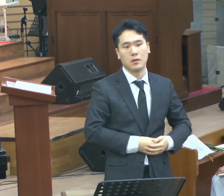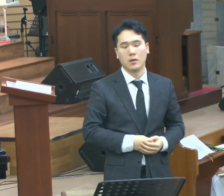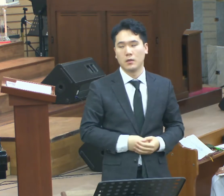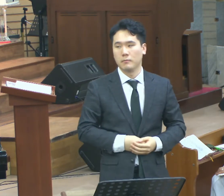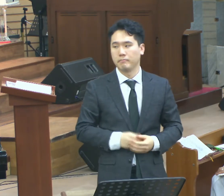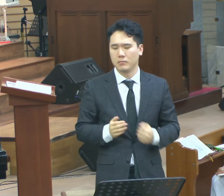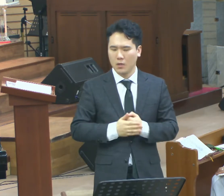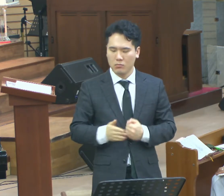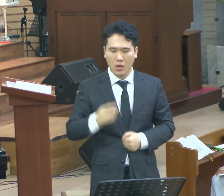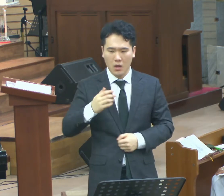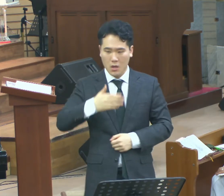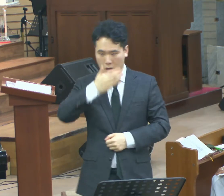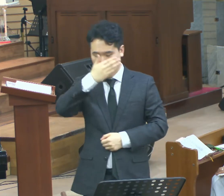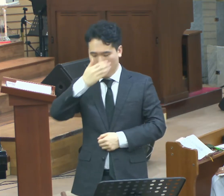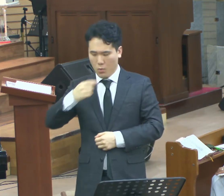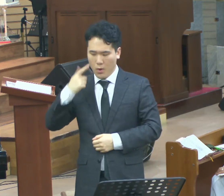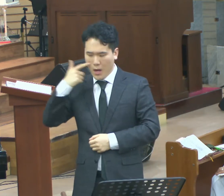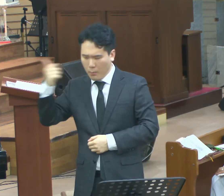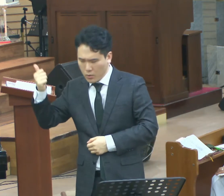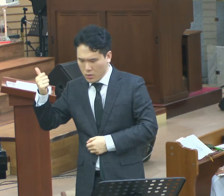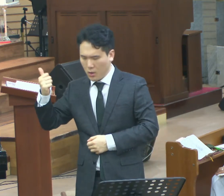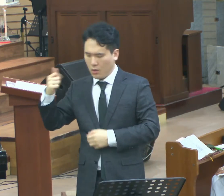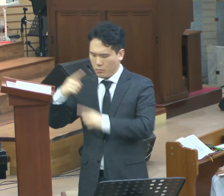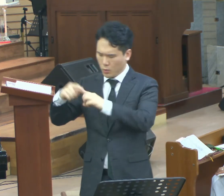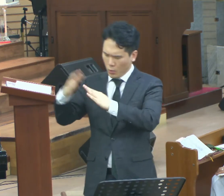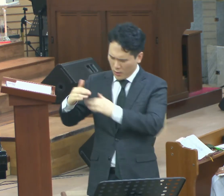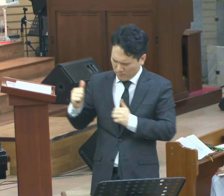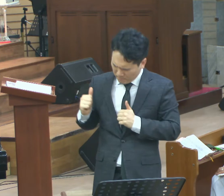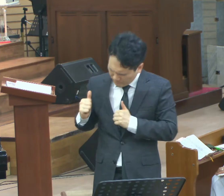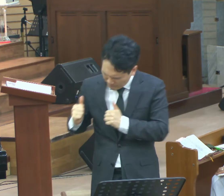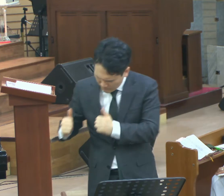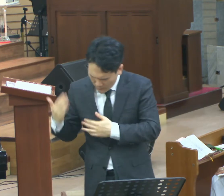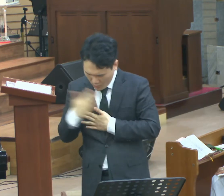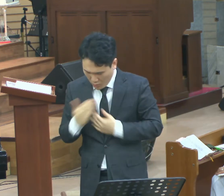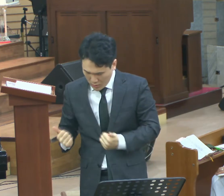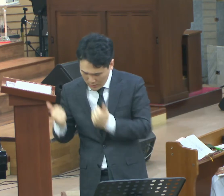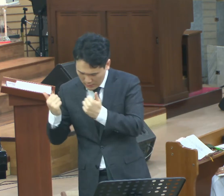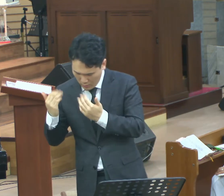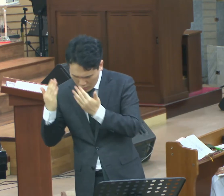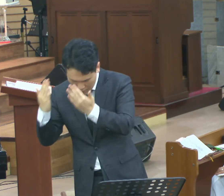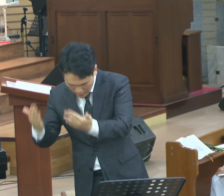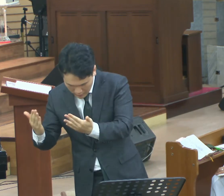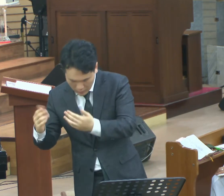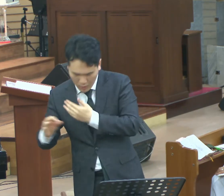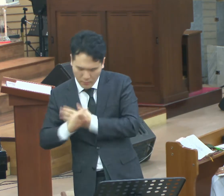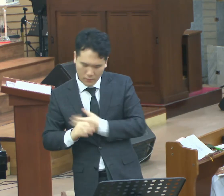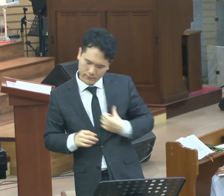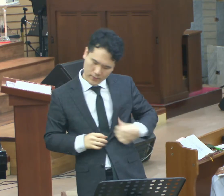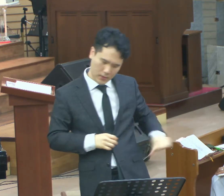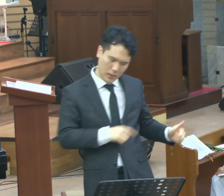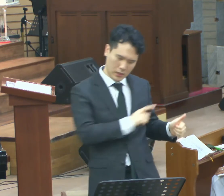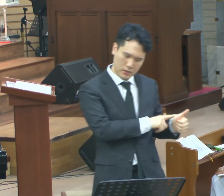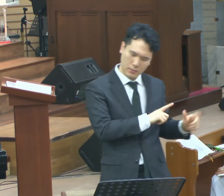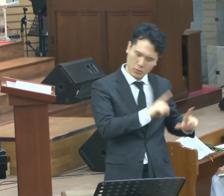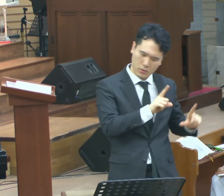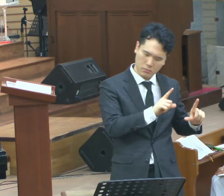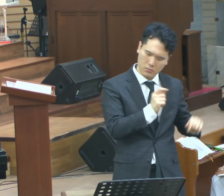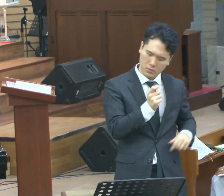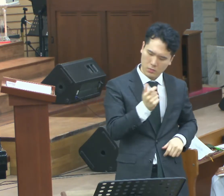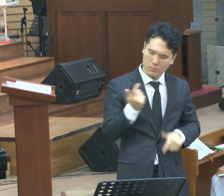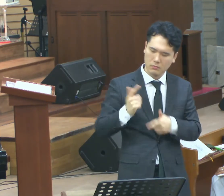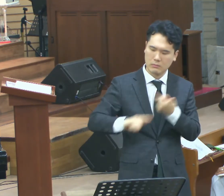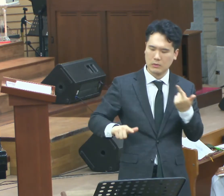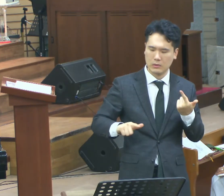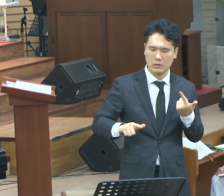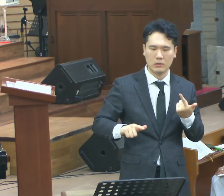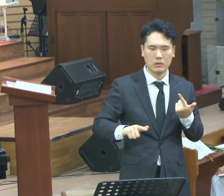그래서 중직자들 자녀들이 교회에 대해 좋지 않은 감정을 가질 수도 있었겠다. 이제 그런 생각이 들어요.